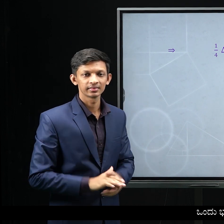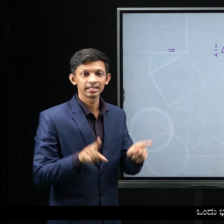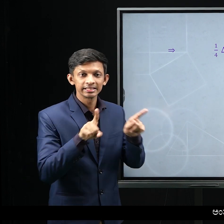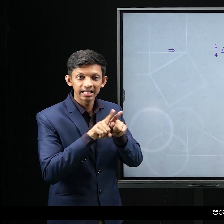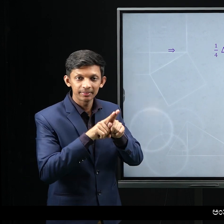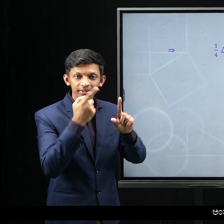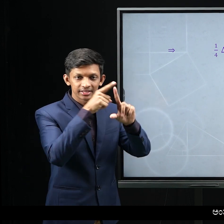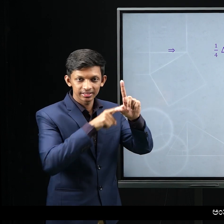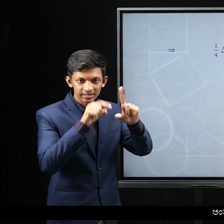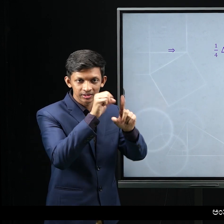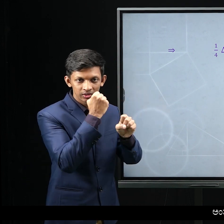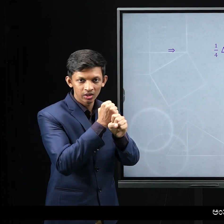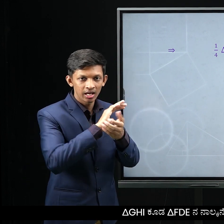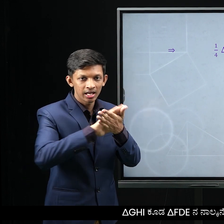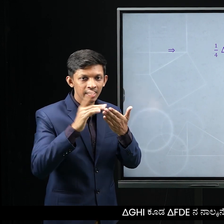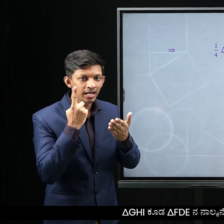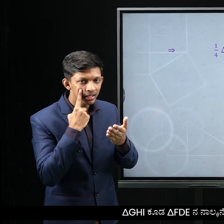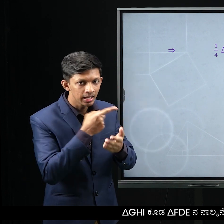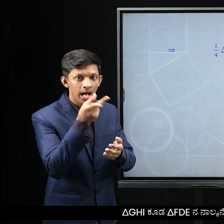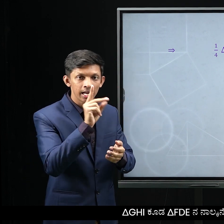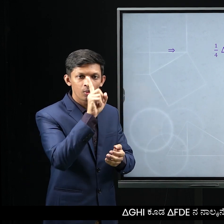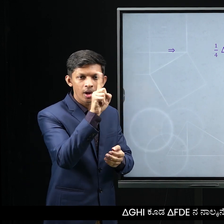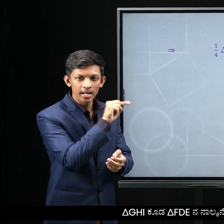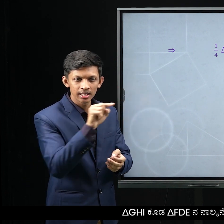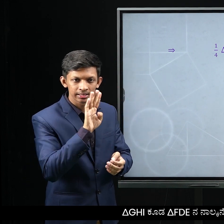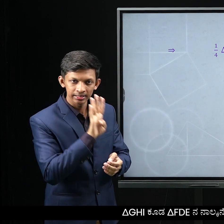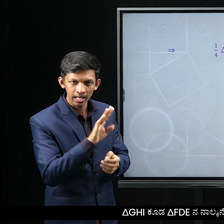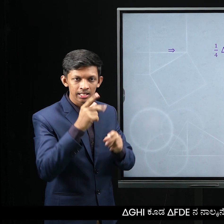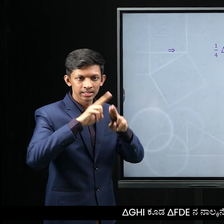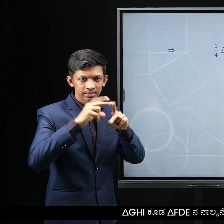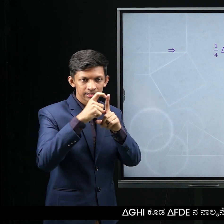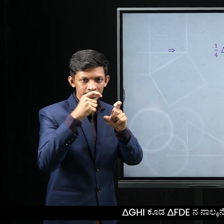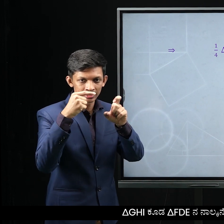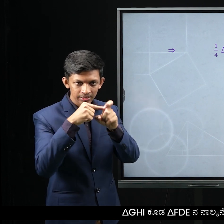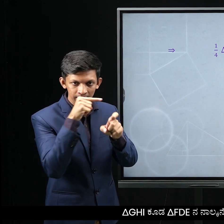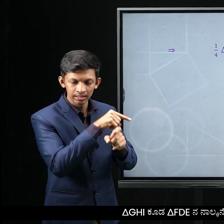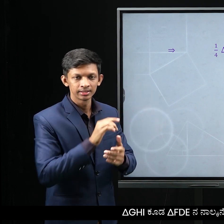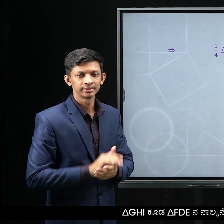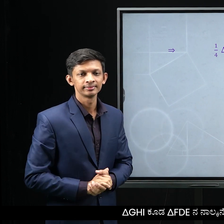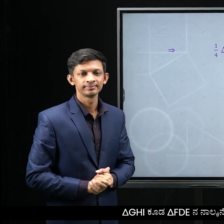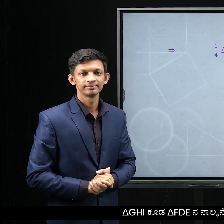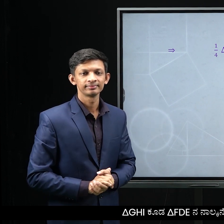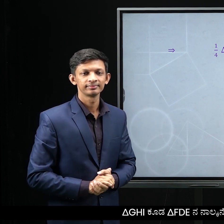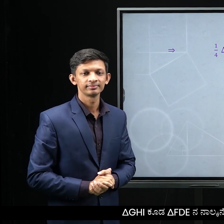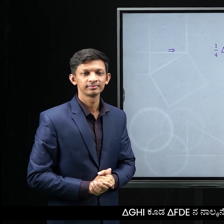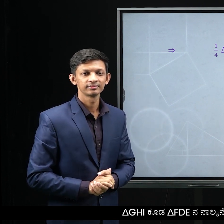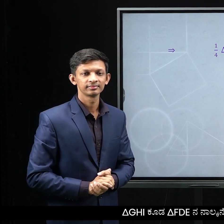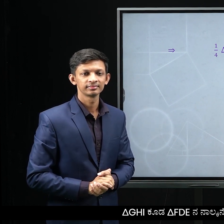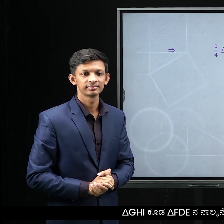ಭಾಗವಾಗಿದೆ. ಅಂತೆಯೇ ತ್ರಿಕೋನ ಜಿಎಚ್ಐ ಕೂಡ ತ್ರಿಕೋನ ಎಫ್ಡಿಇ ನ 4ನೇ ಒಂದು